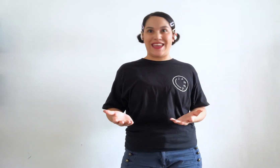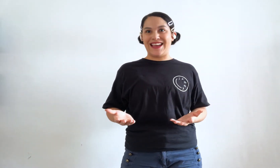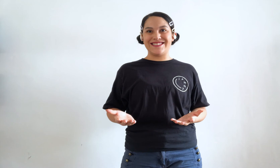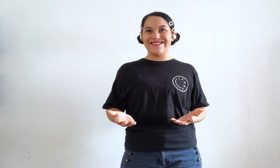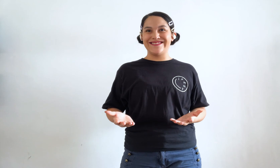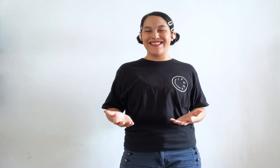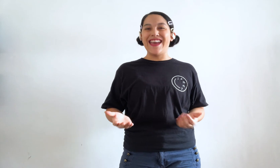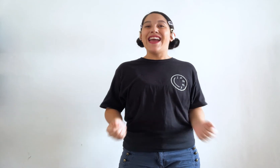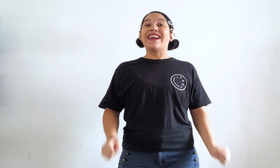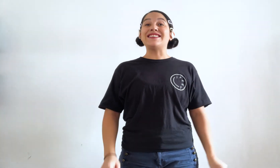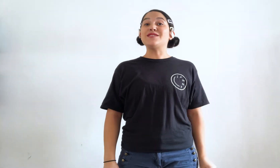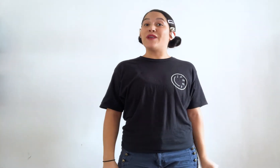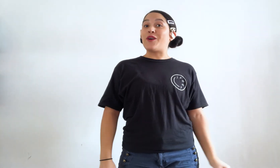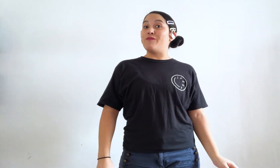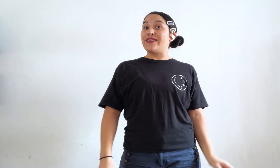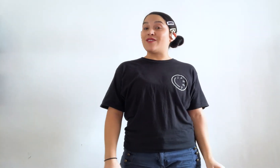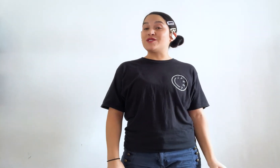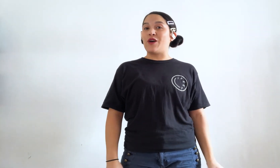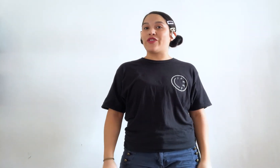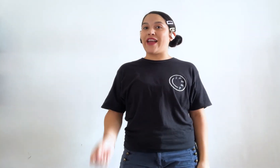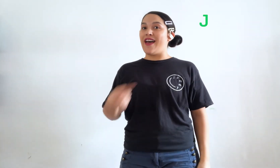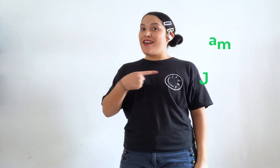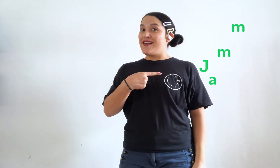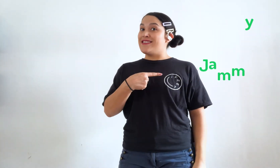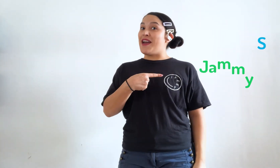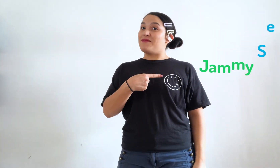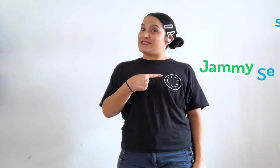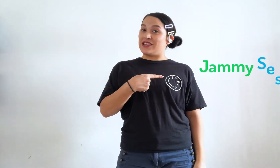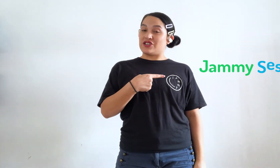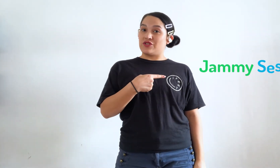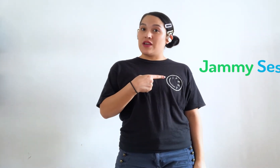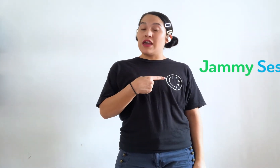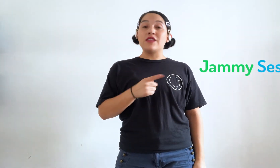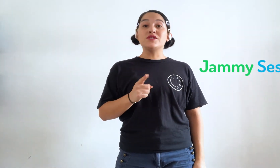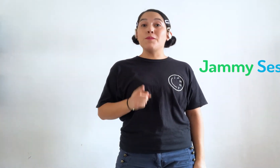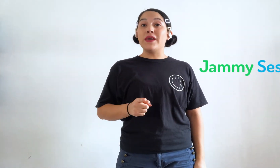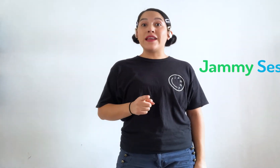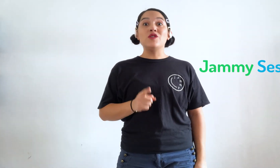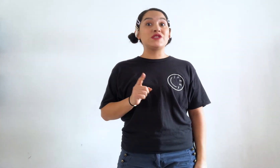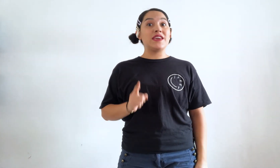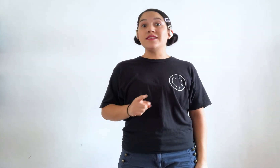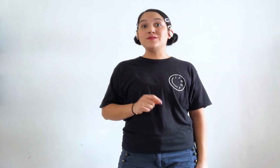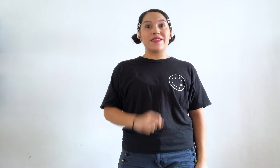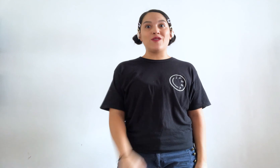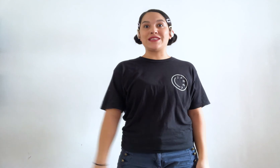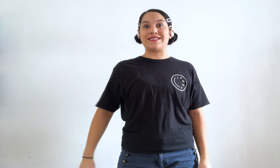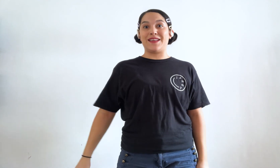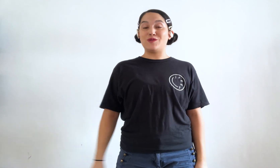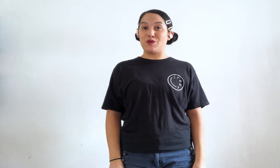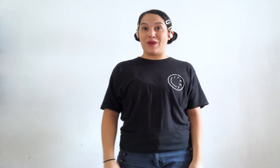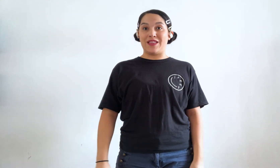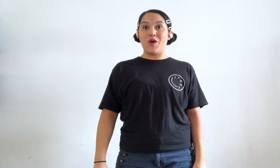días. Gracias por acompañarnos a otra Yummy Session. Y no se pierdan los siguientes videos que estaremos subiendo